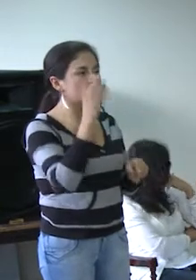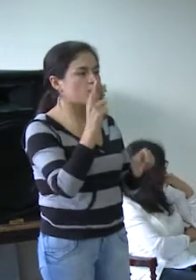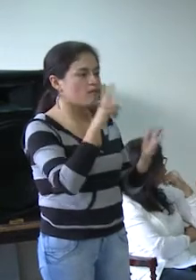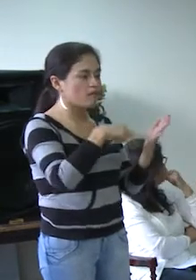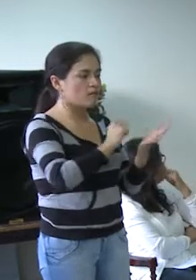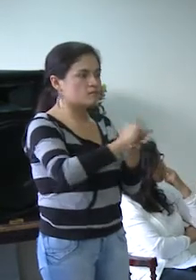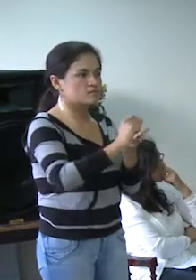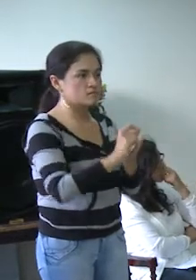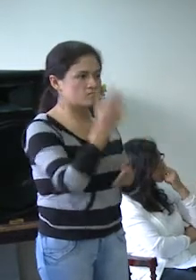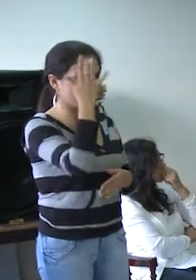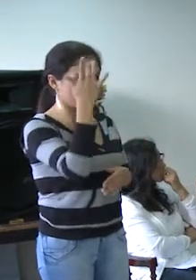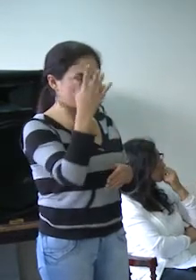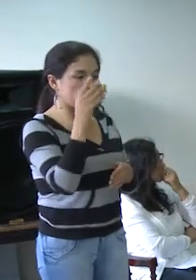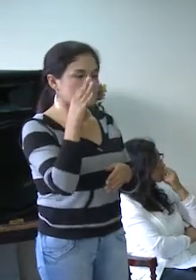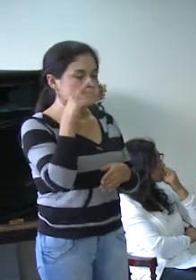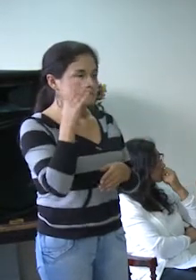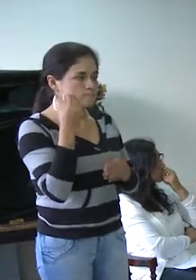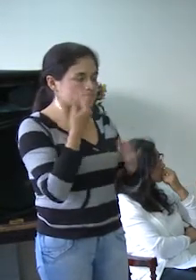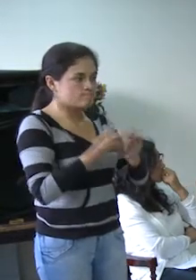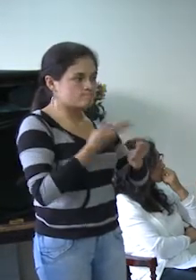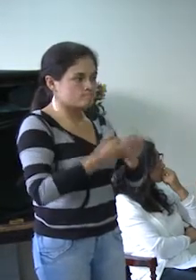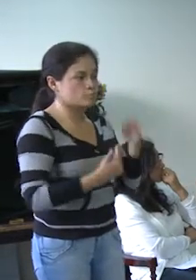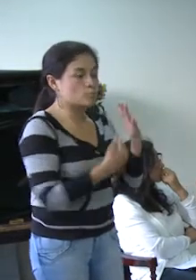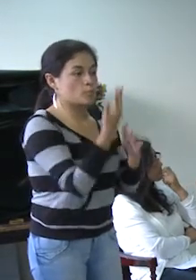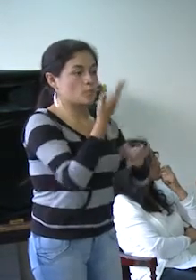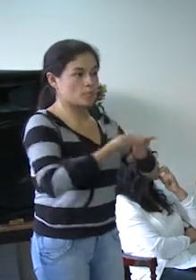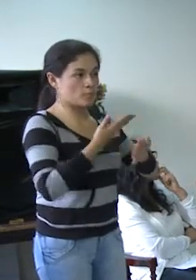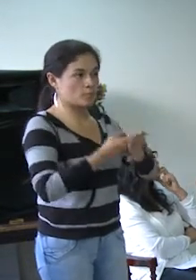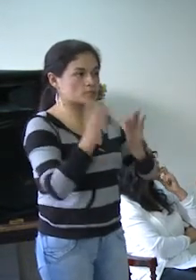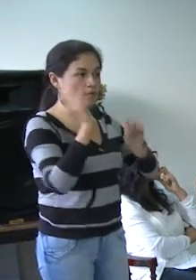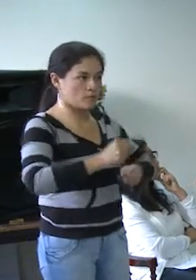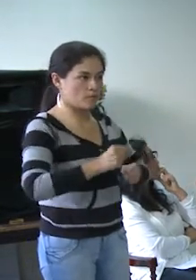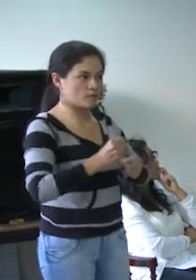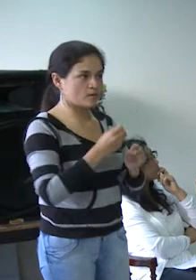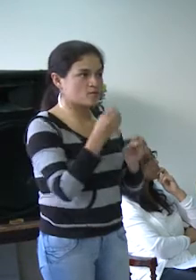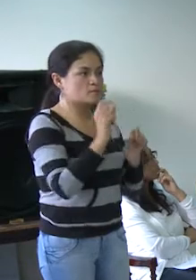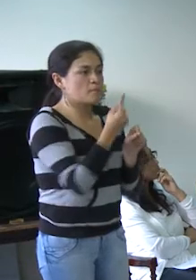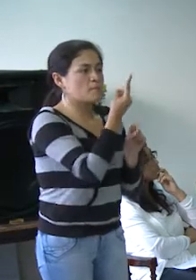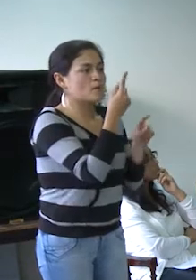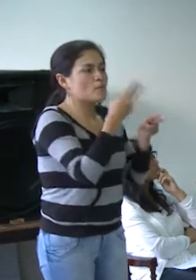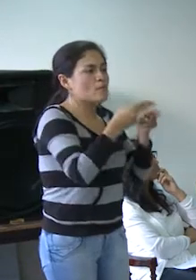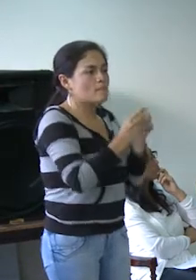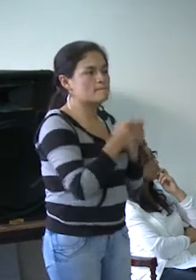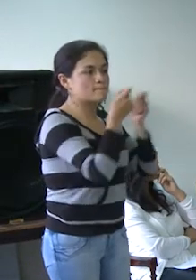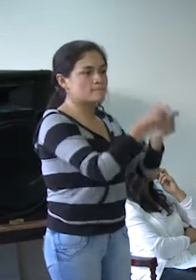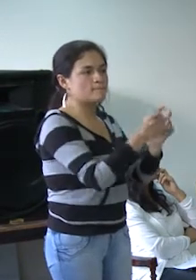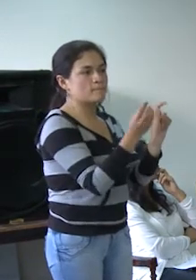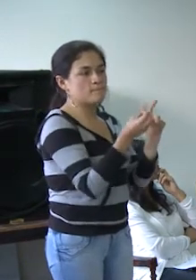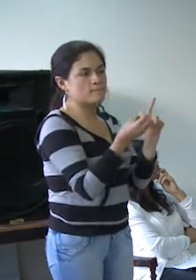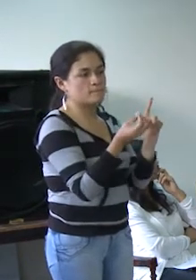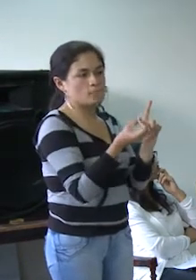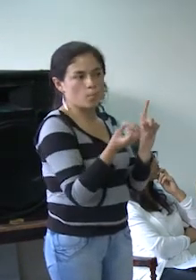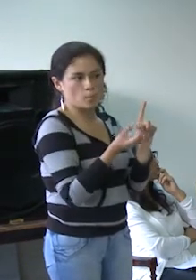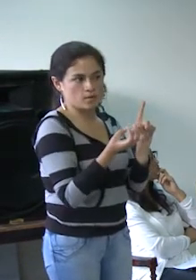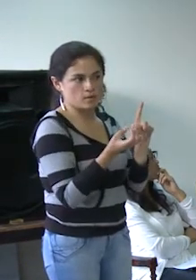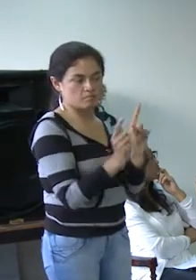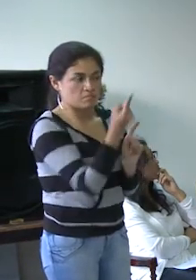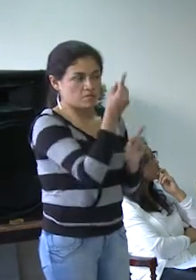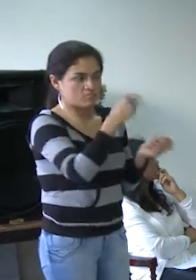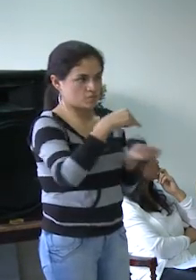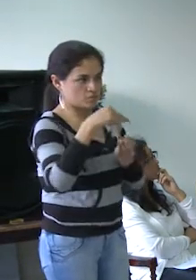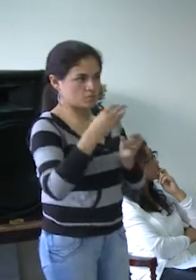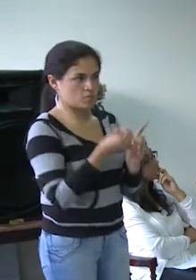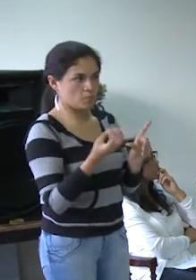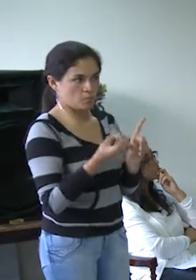posible generar una propuesta de educación popular, se dijo en un primer momento. Lo primero que salió fue educación